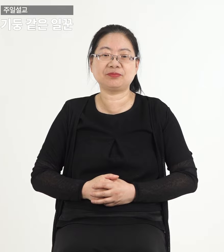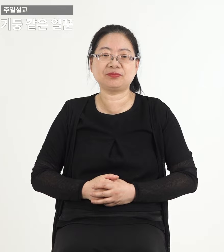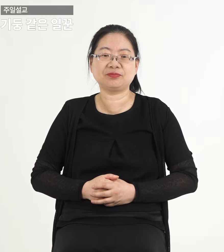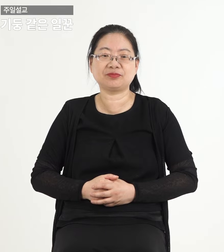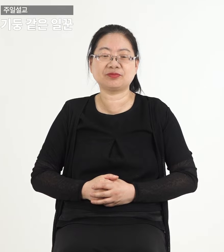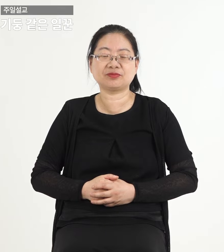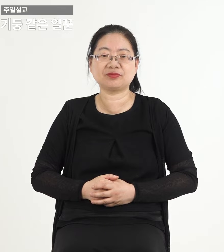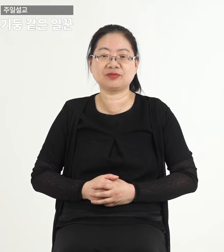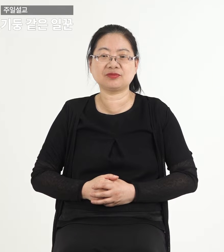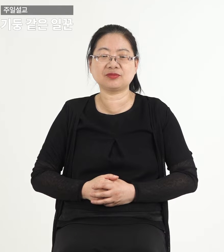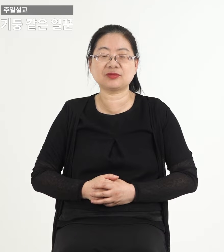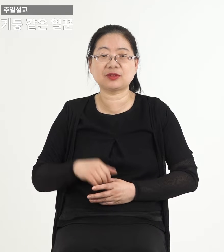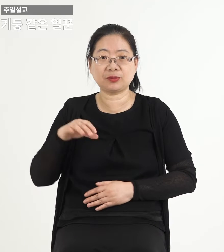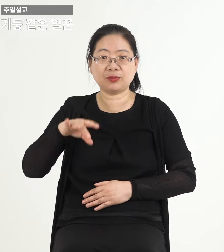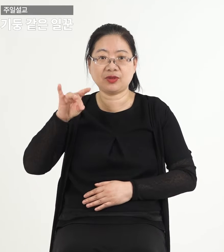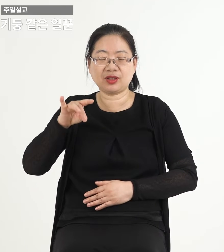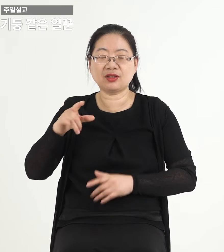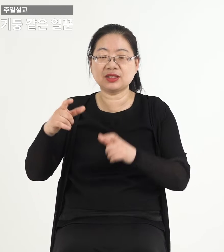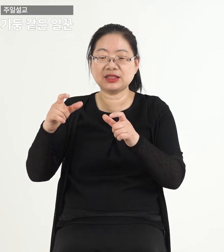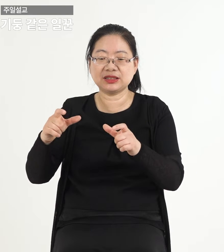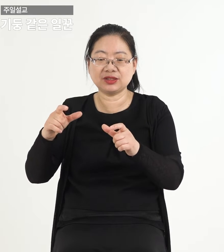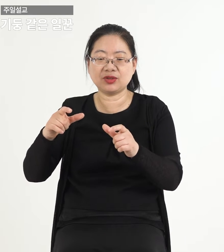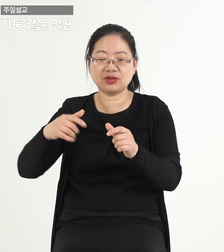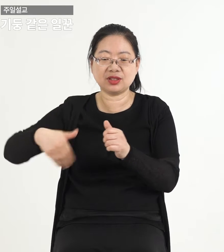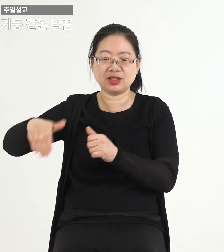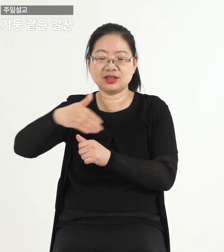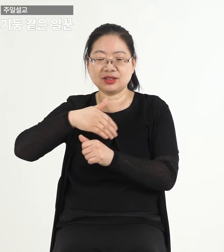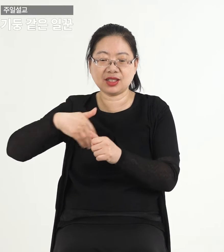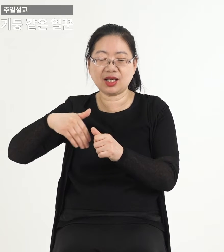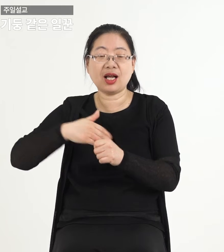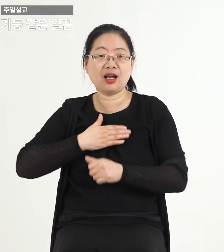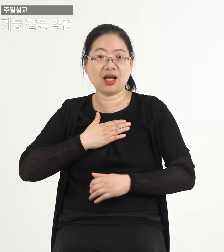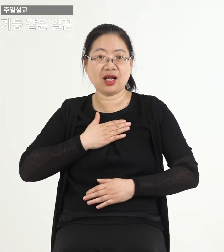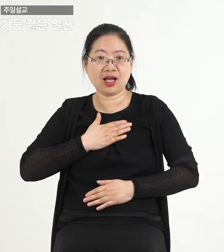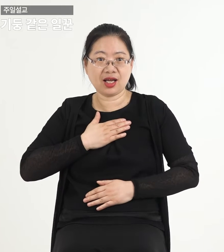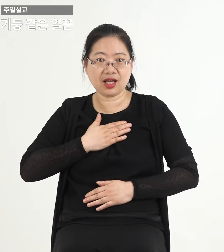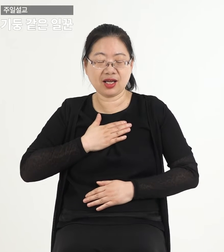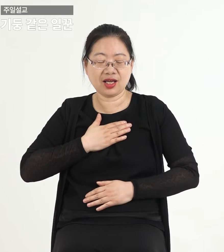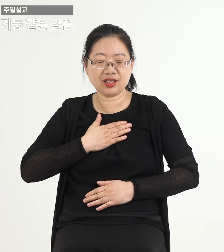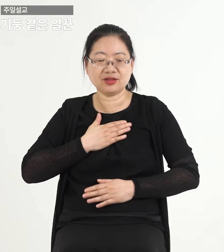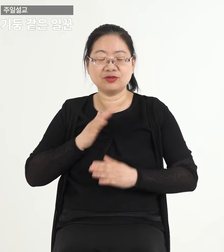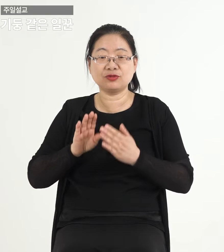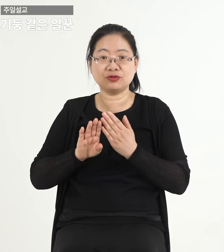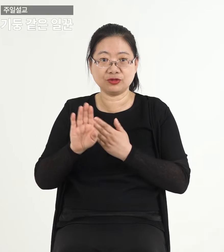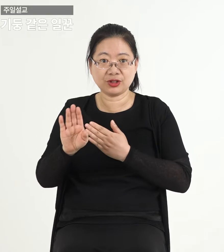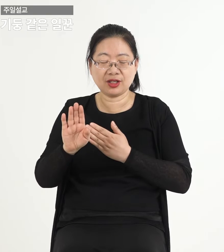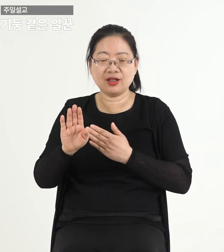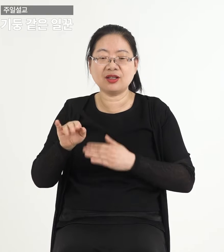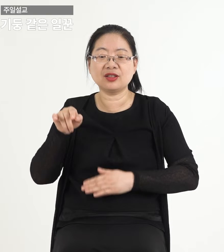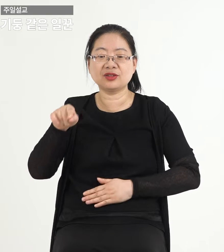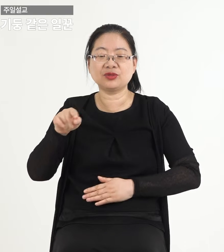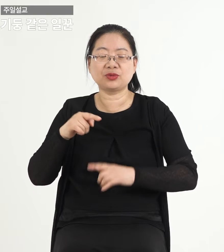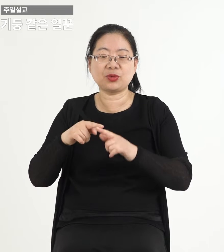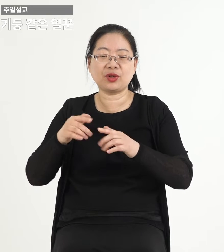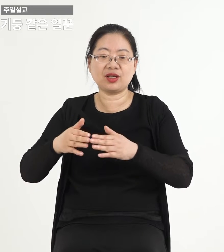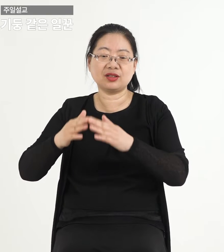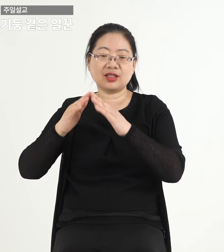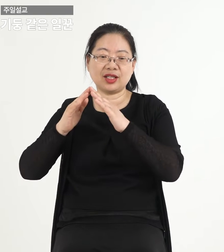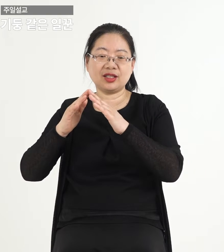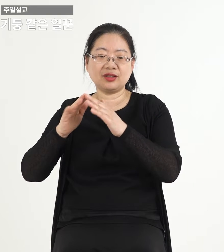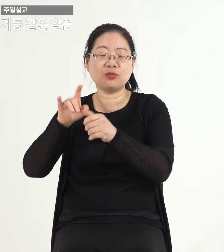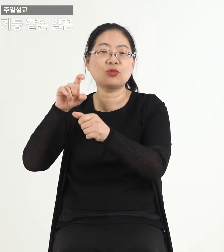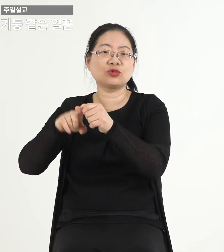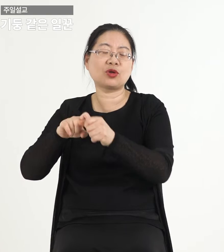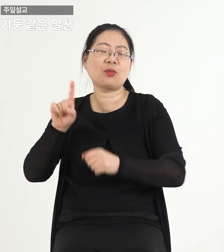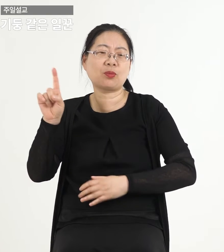그 지역을 알아야 그 지역에 설립된 교회의 성격을 또한 예상할 수가